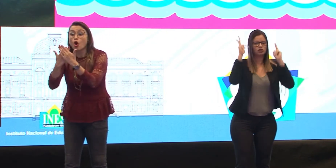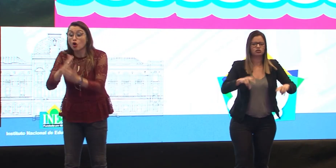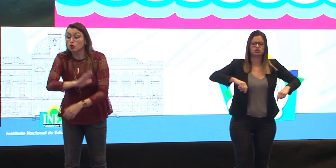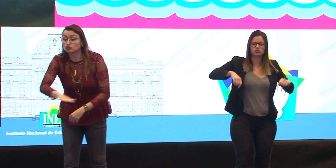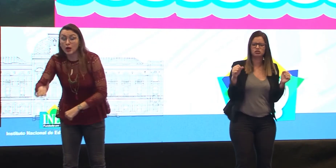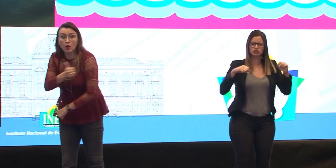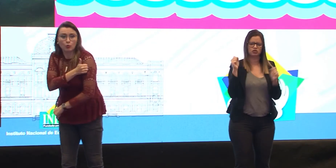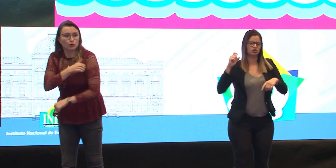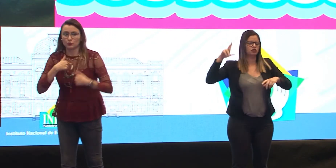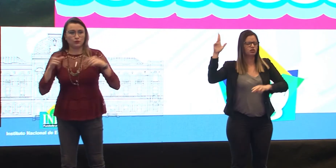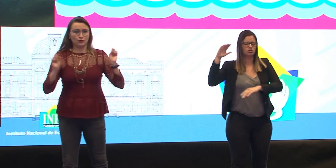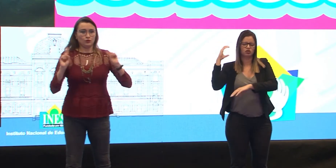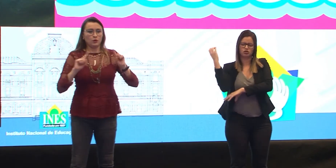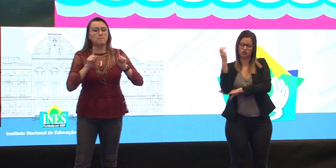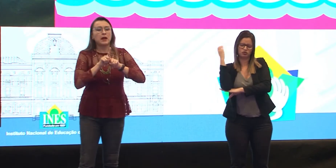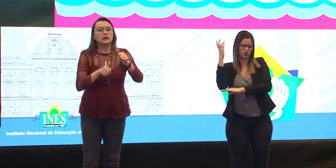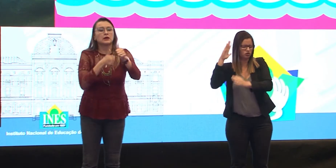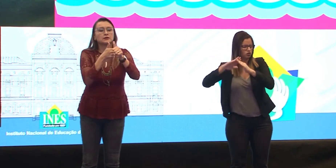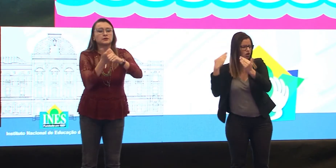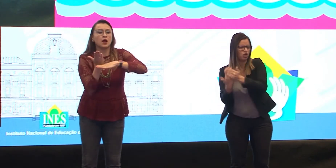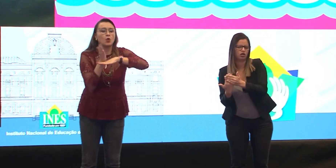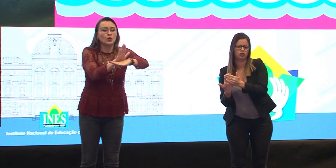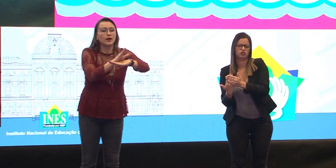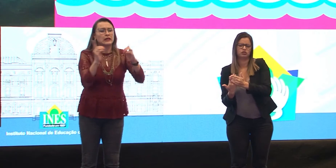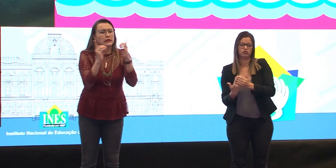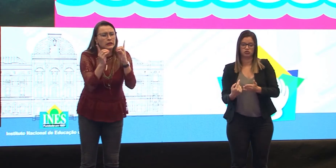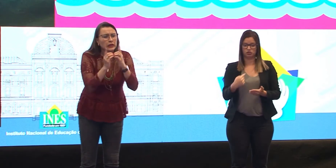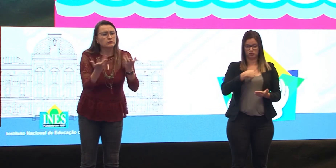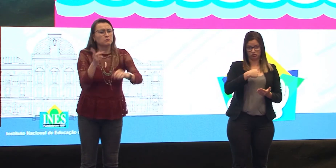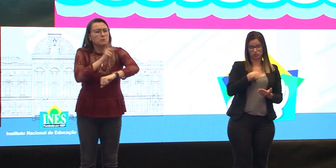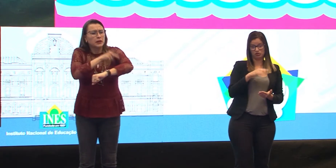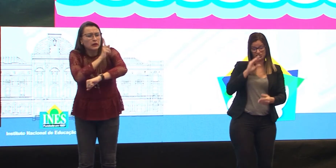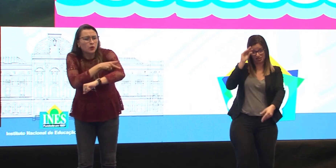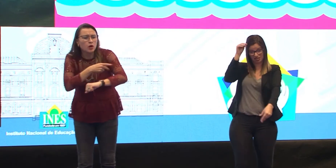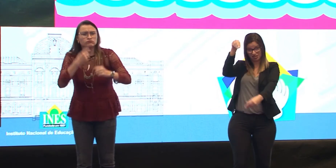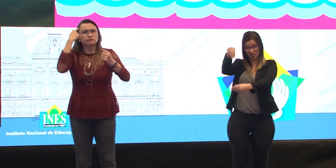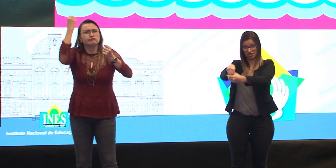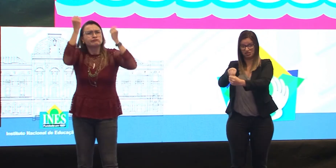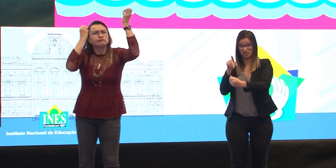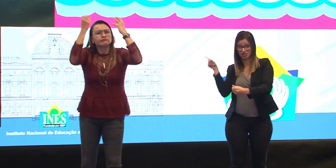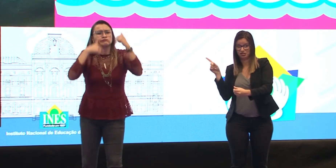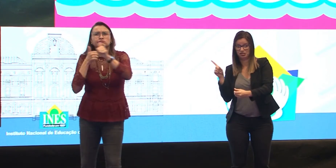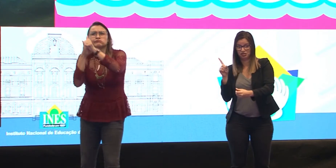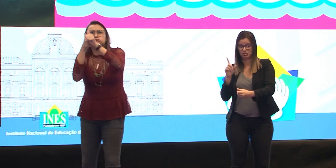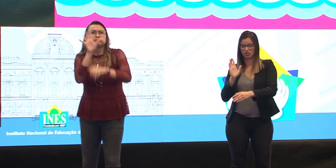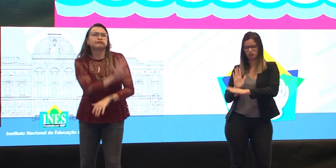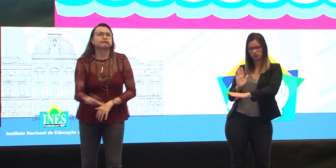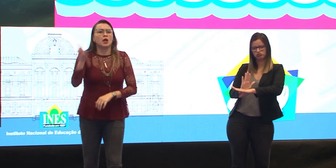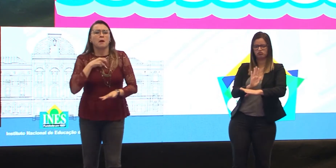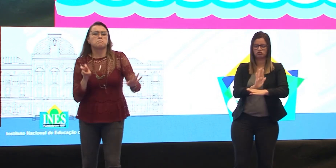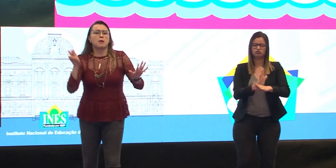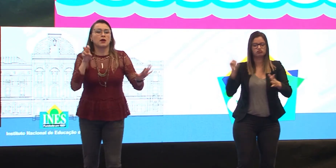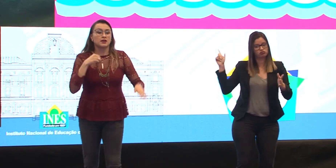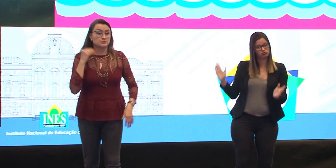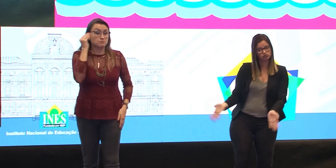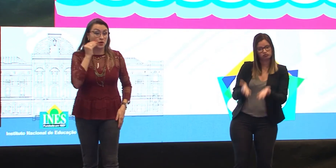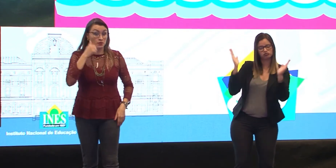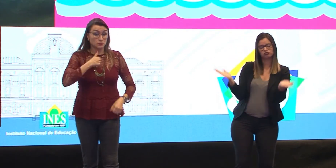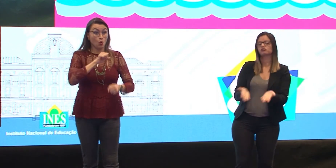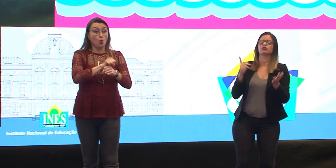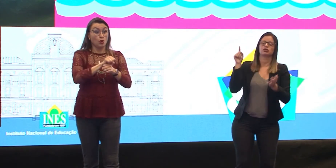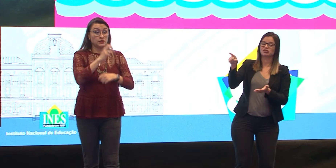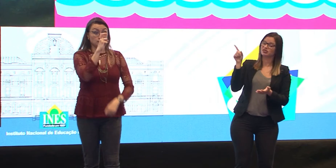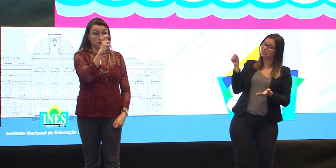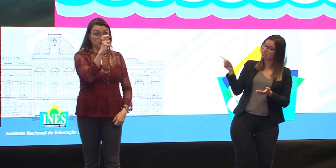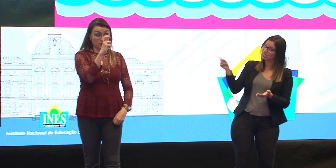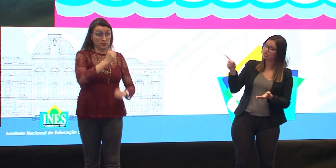que é um instituto parecido com o INES. Mas não tem alunos. Ele pensa nas questões das práticas pedagógicas